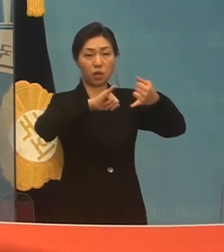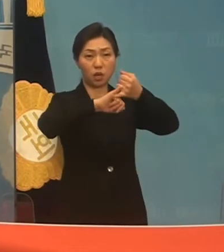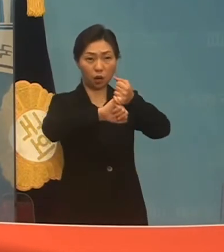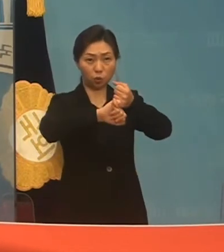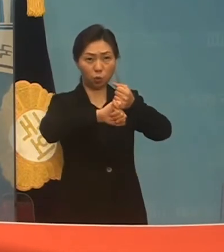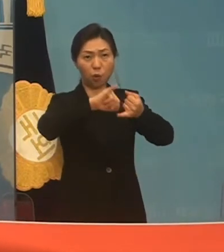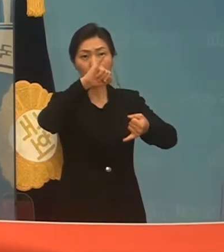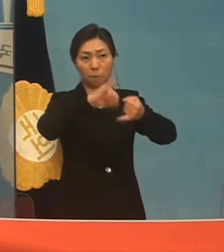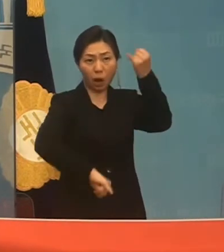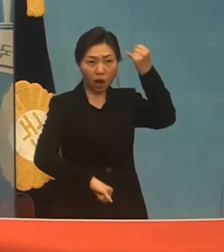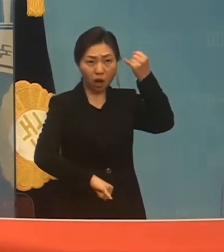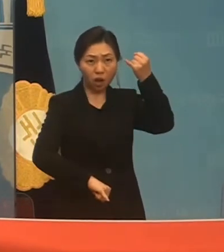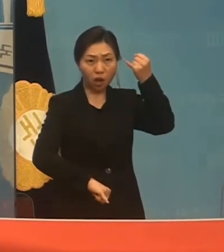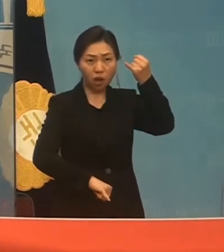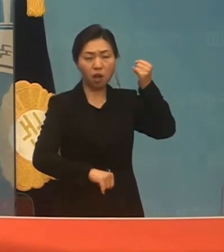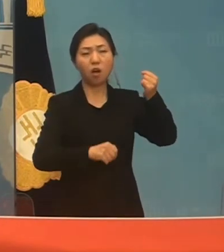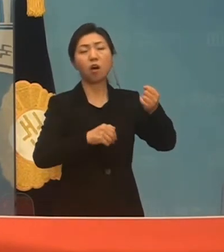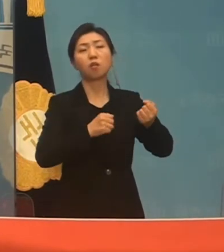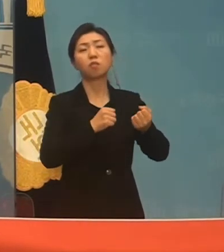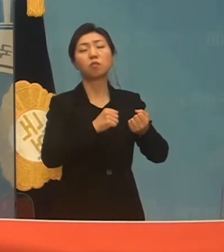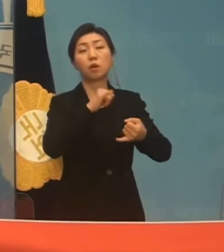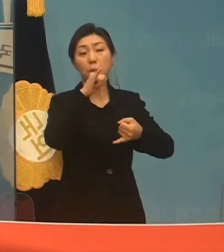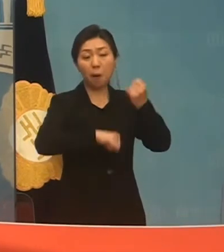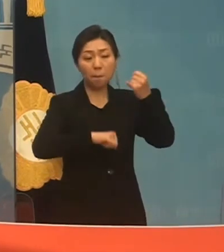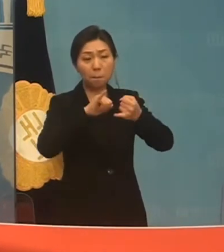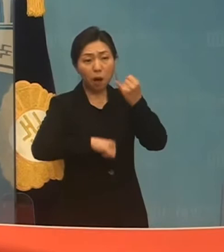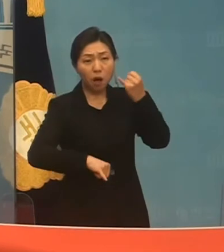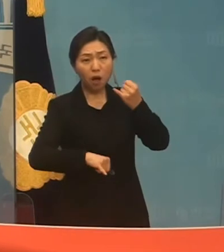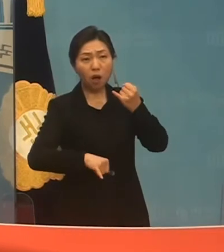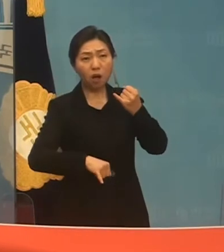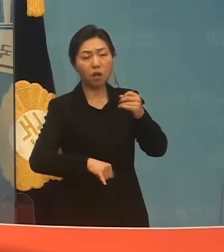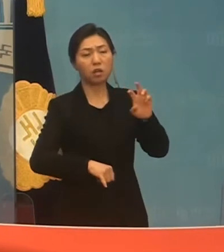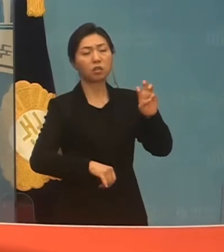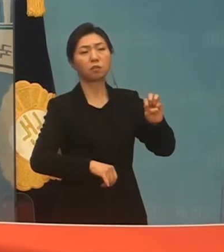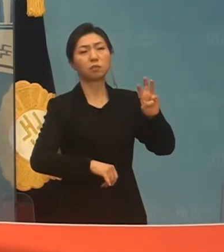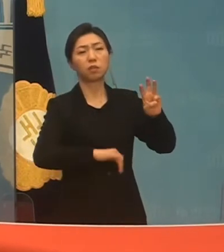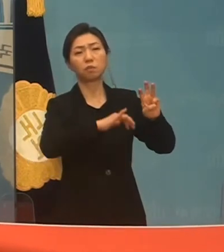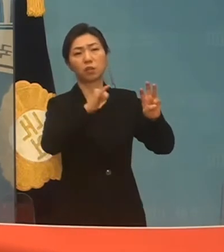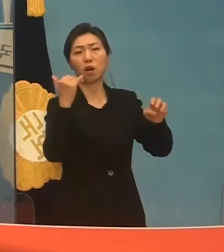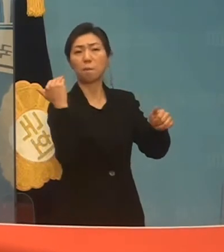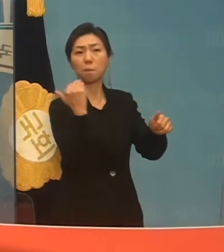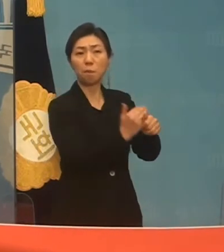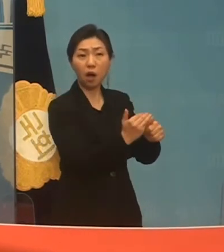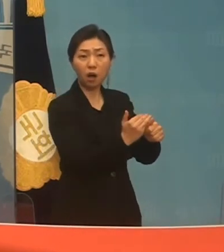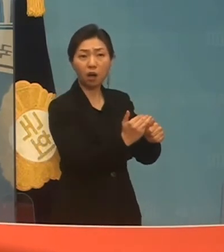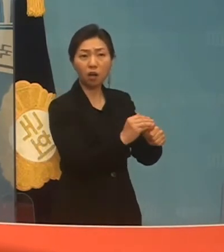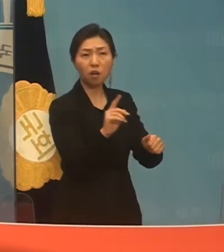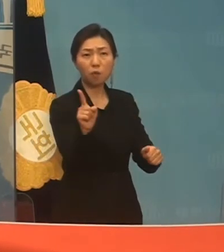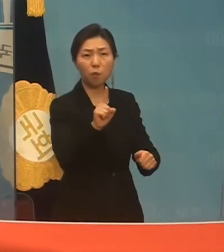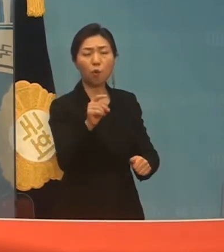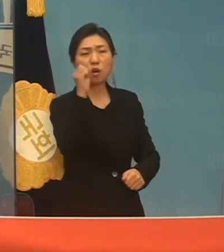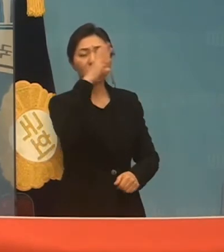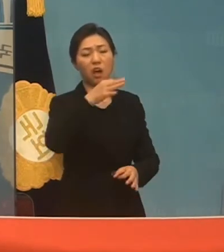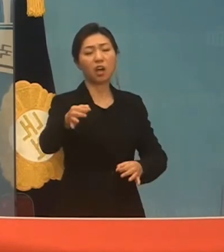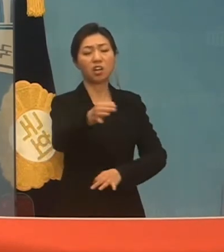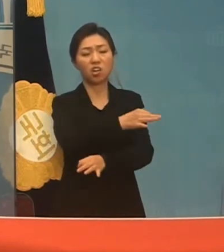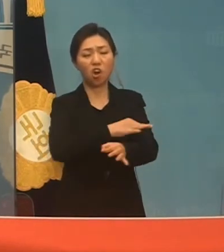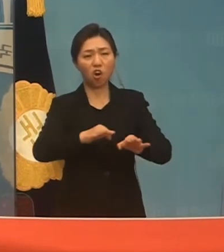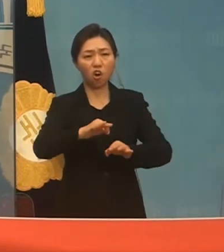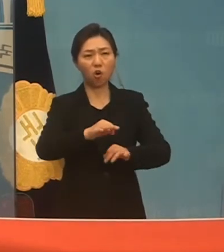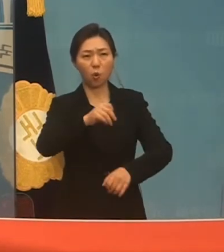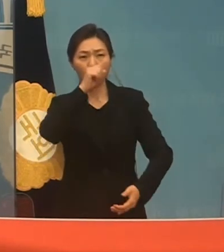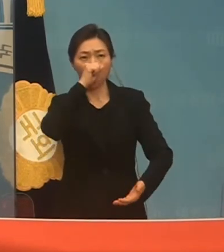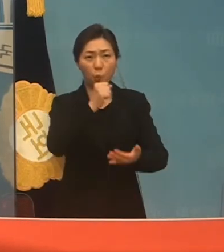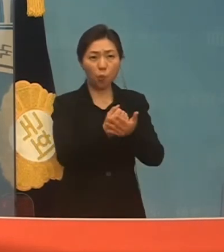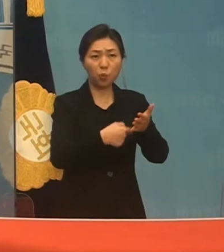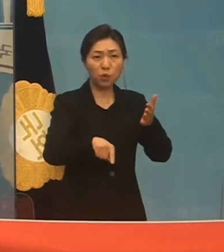저버리면서 33명의 비정규직 노동자를 도려낸 것은 단순하게 경영 합리화를 위한 비용